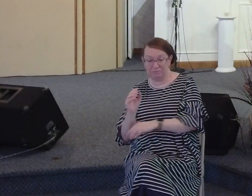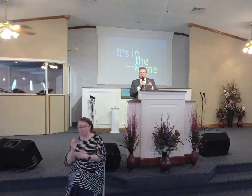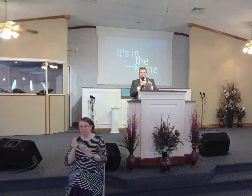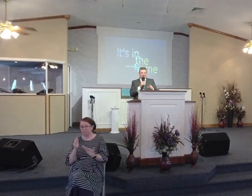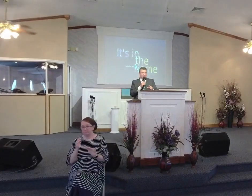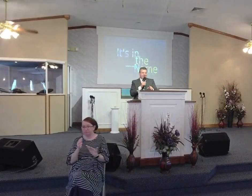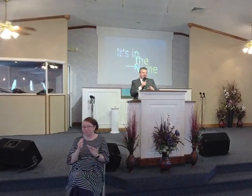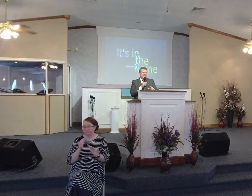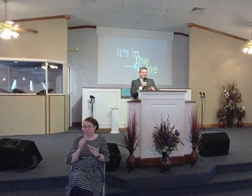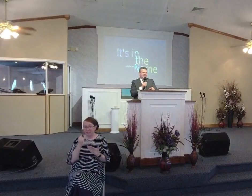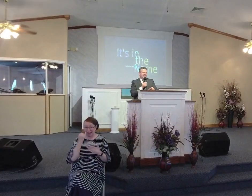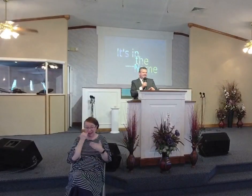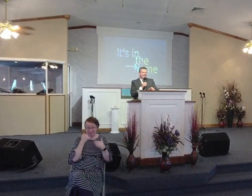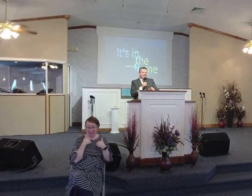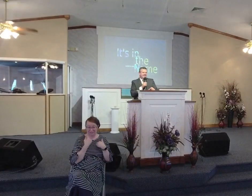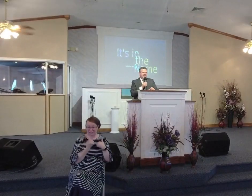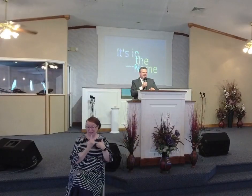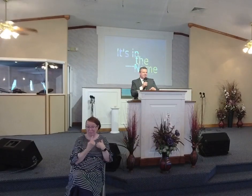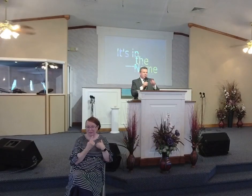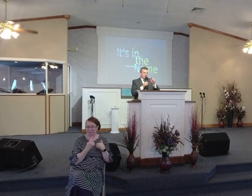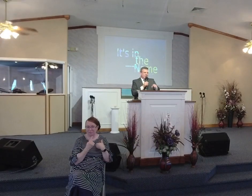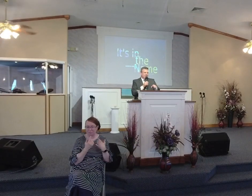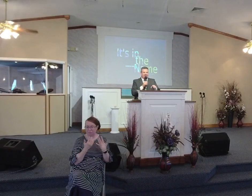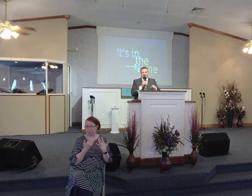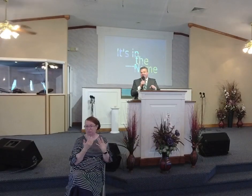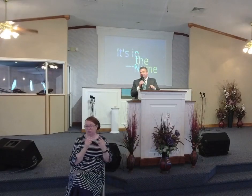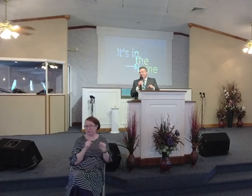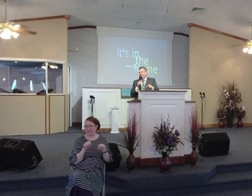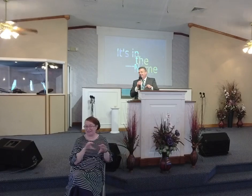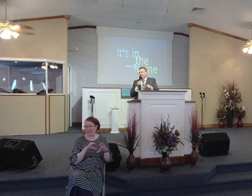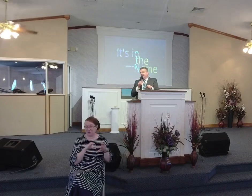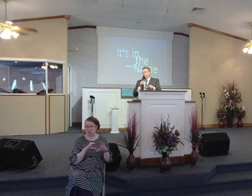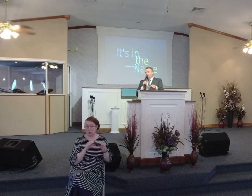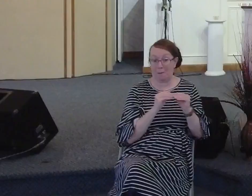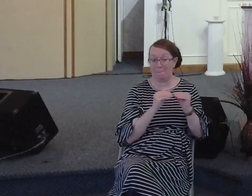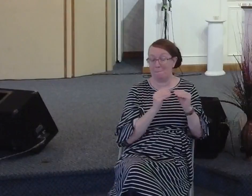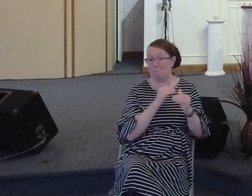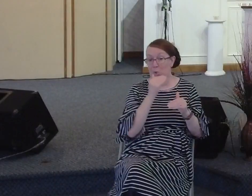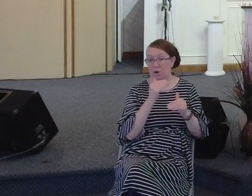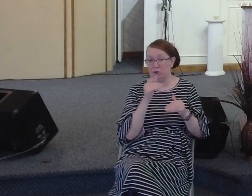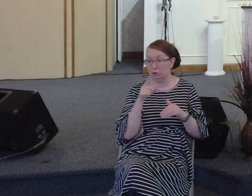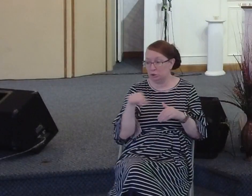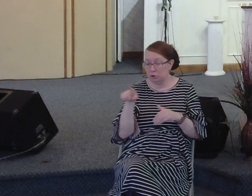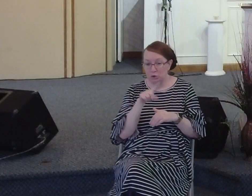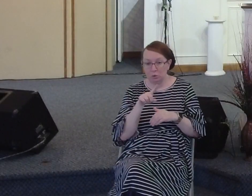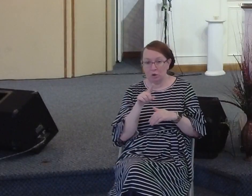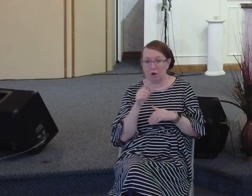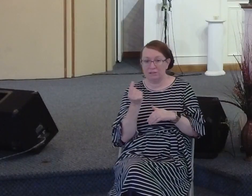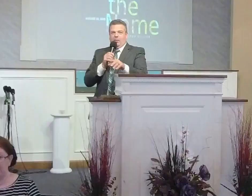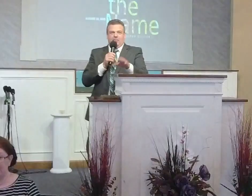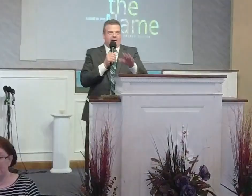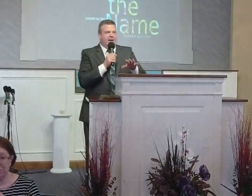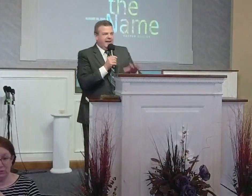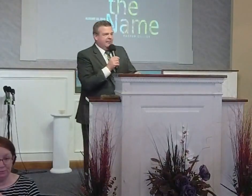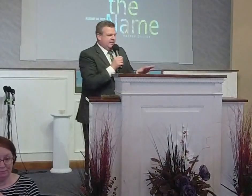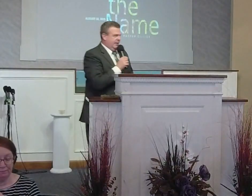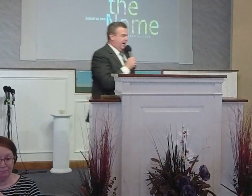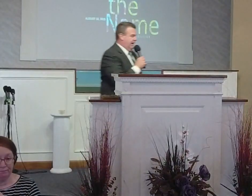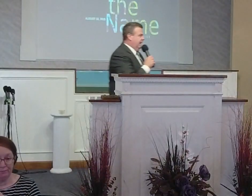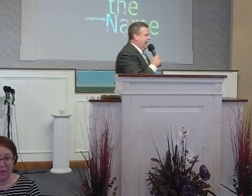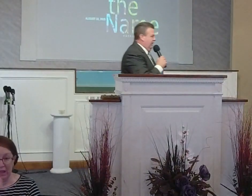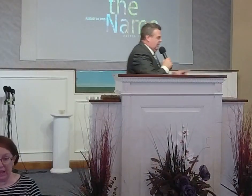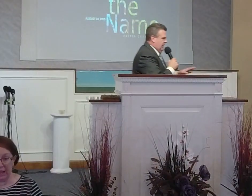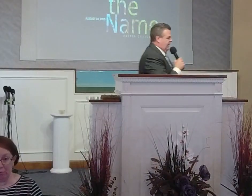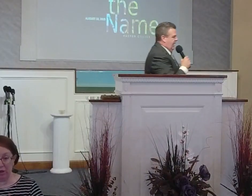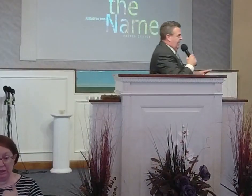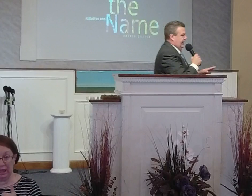nada, imagínate qué puede hacer con algo. Y tú eres algo. Tú eres algo especial. Y